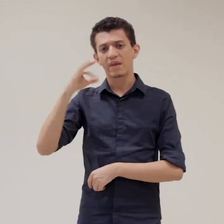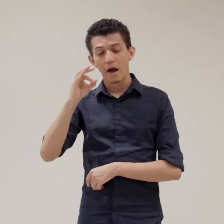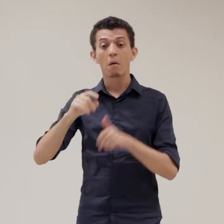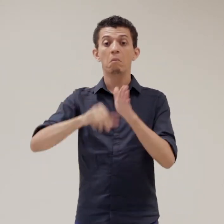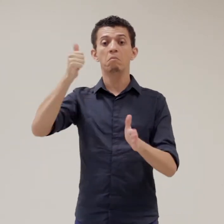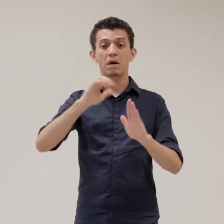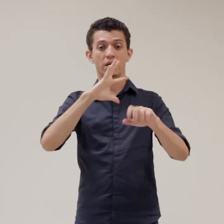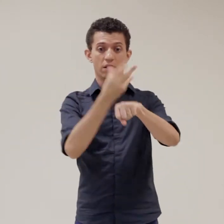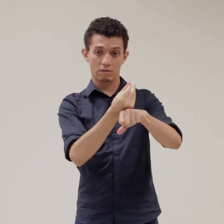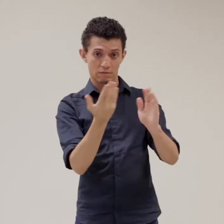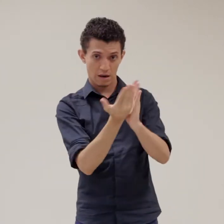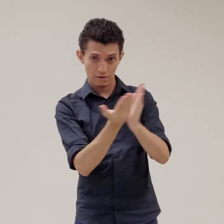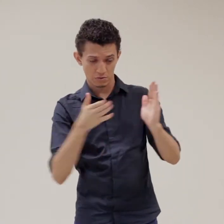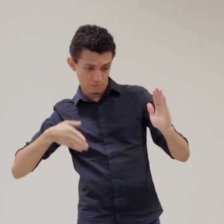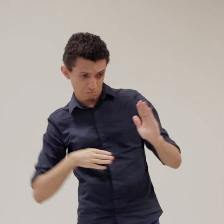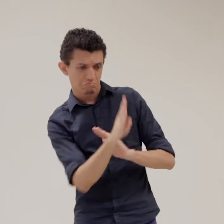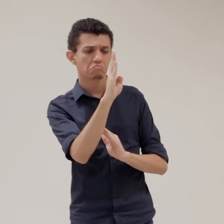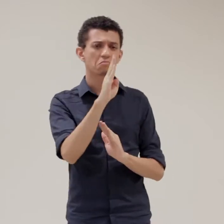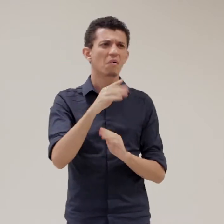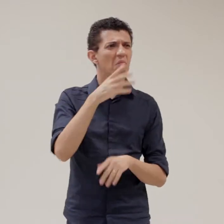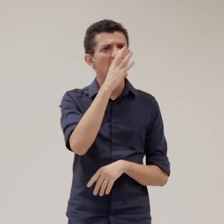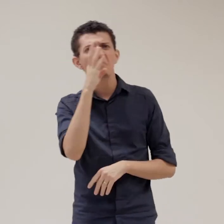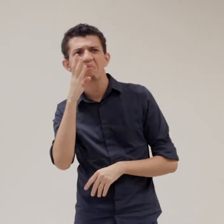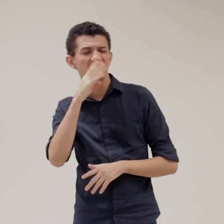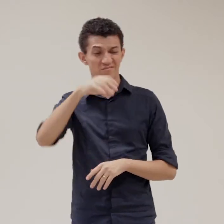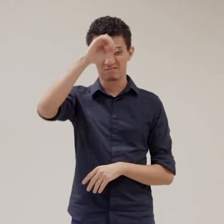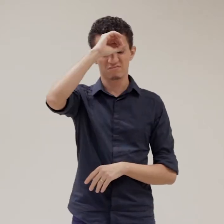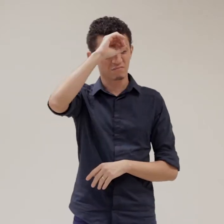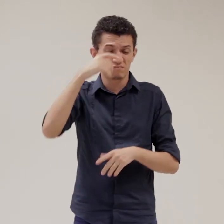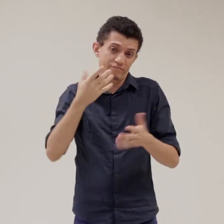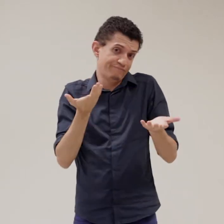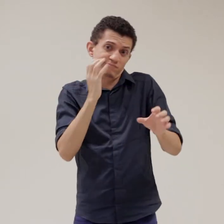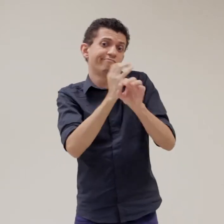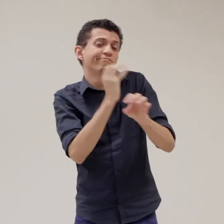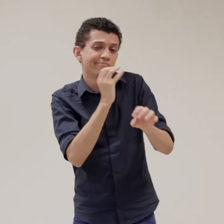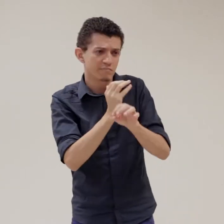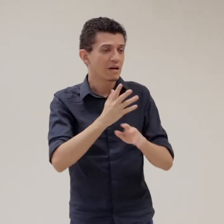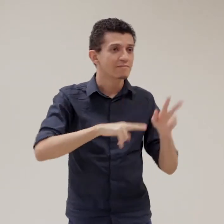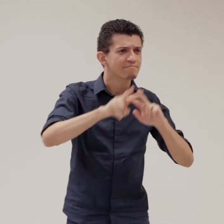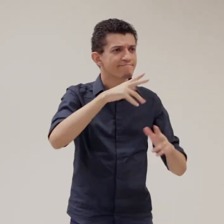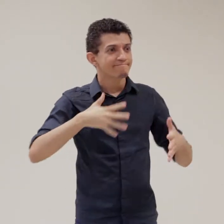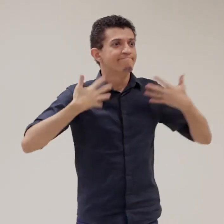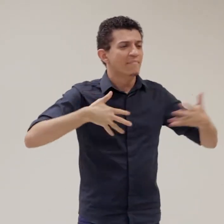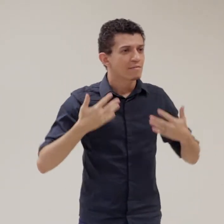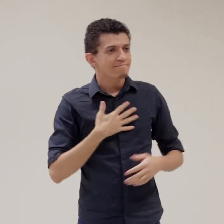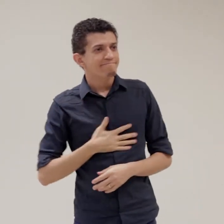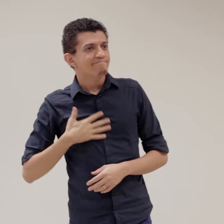do que era pregado, claro. Porém, o ambiente de alegria o deixou interessado. Por meio de leitura labial, Nelson